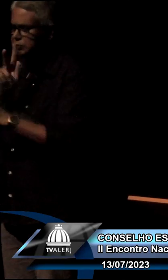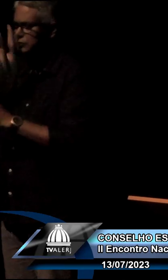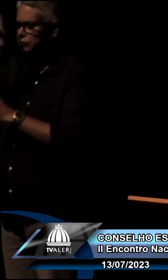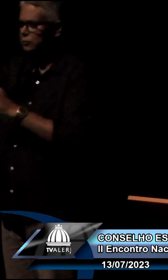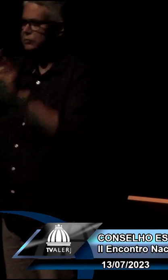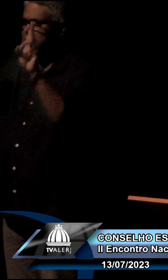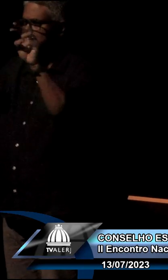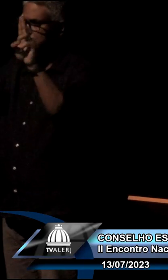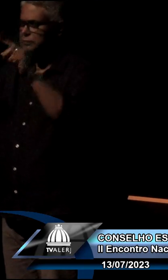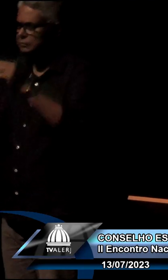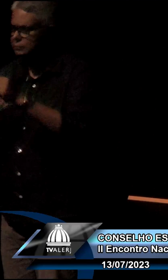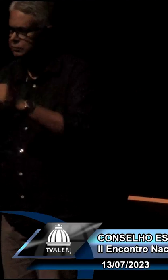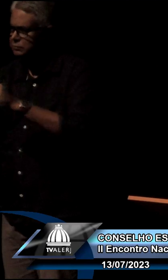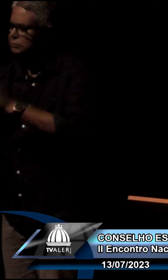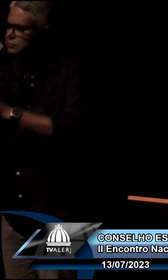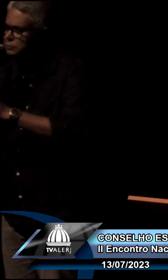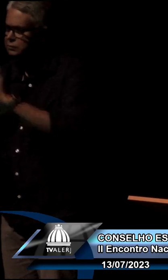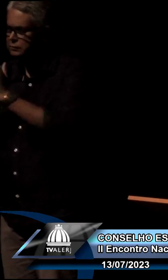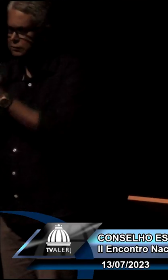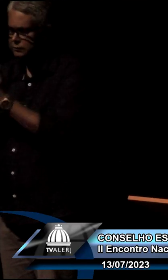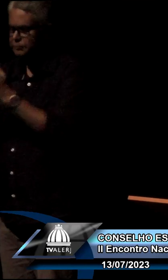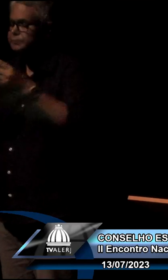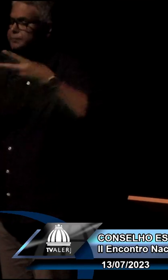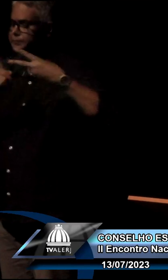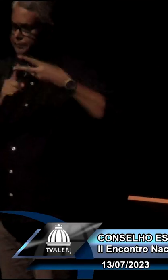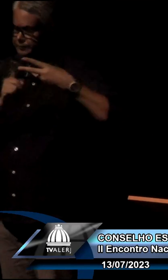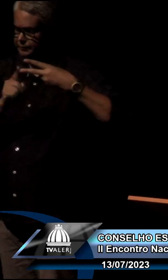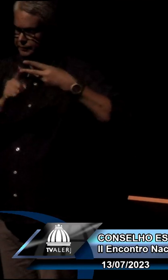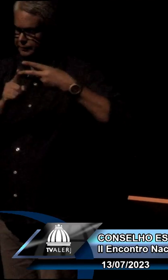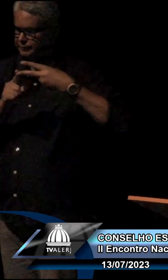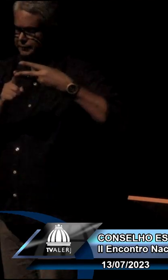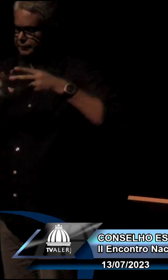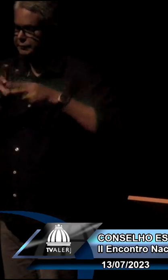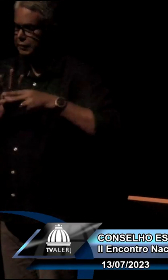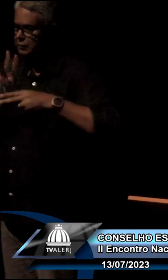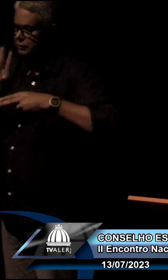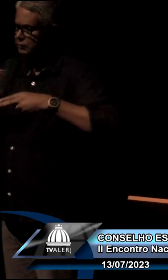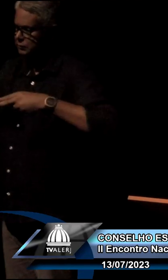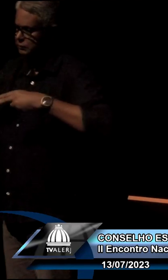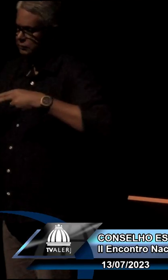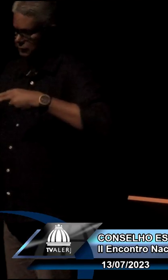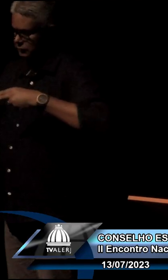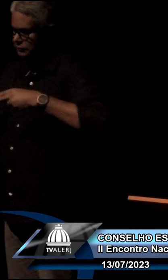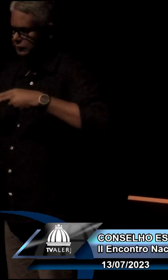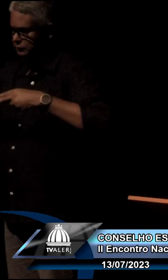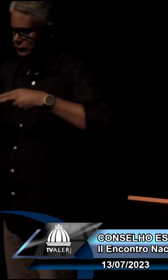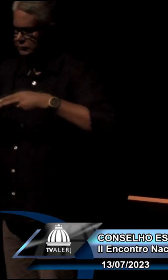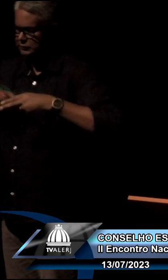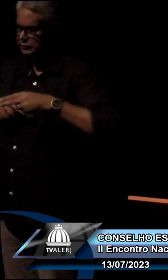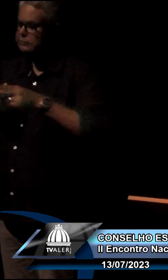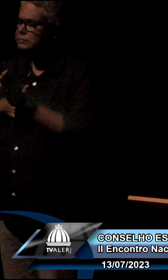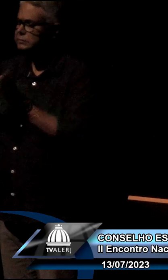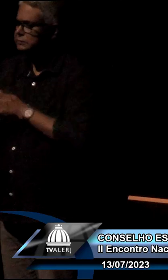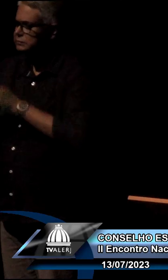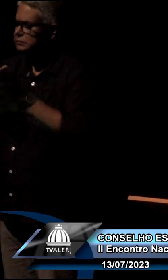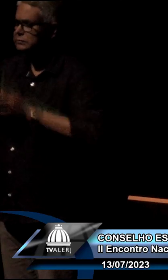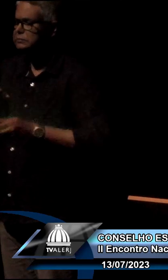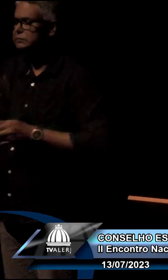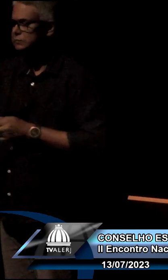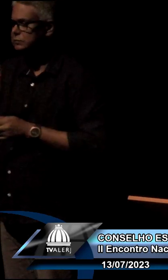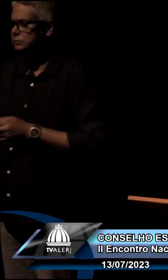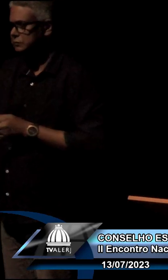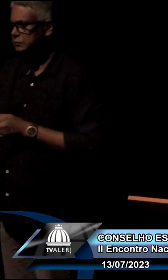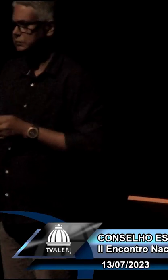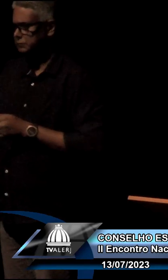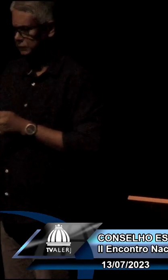alimentação escolar dois recados só para finalizar minha fala no site Quem tem aí o quem acesso o site do Fórum